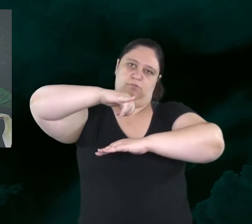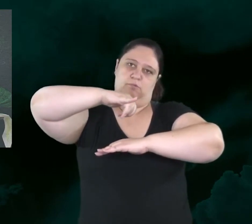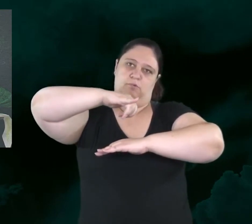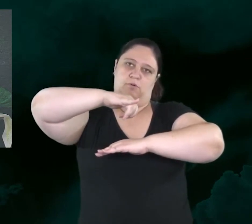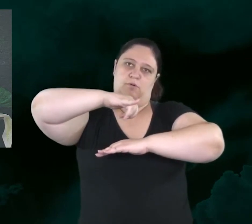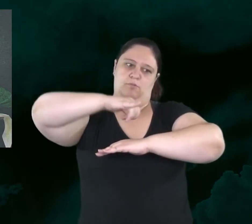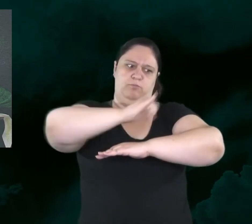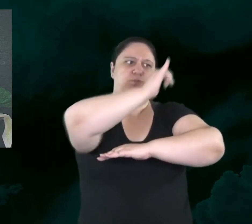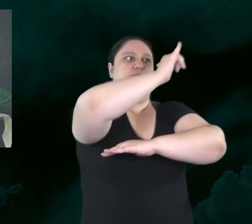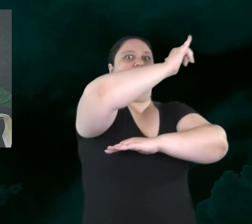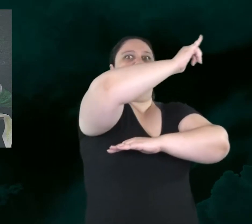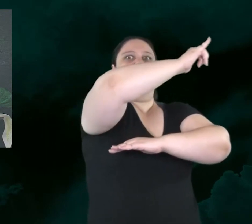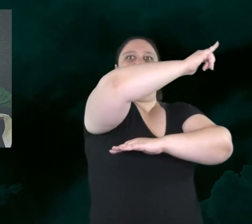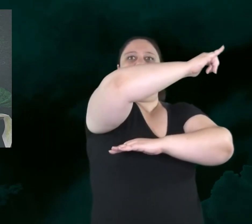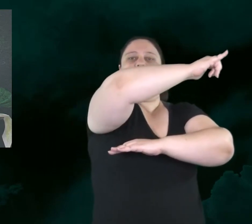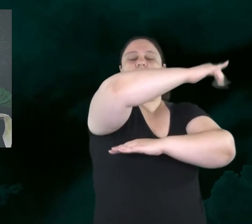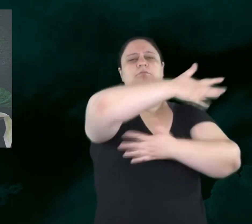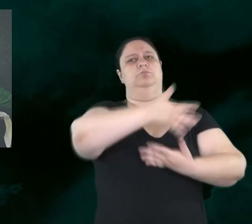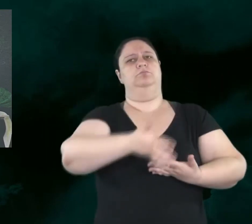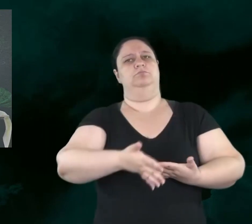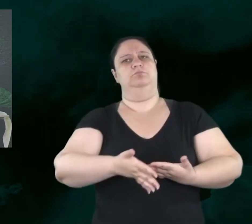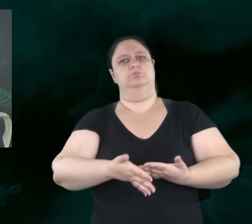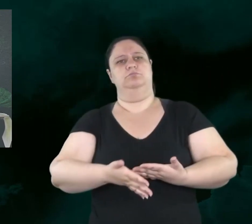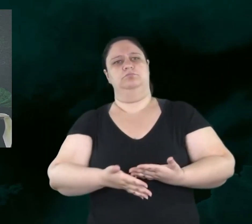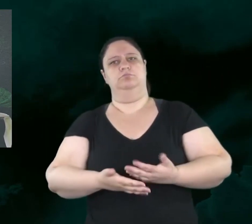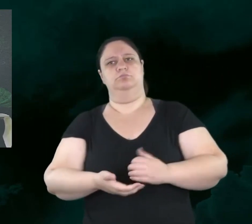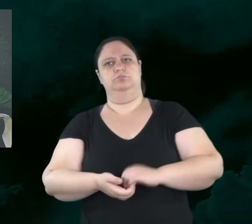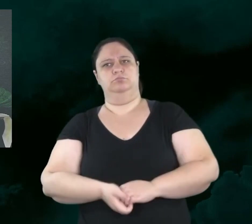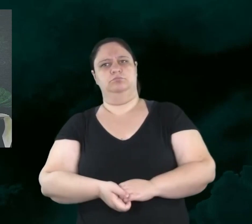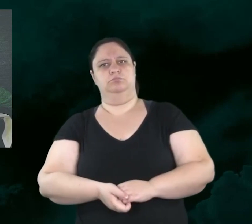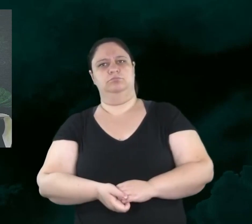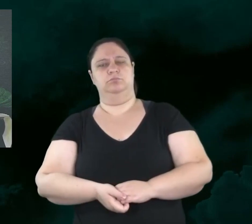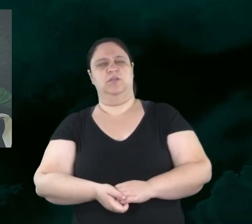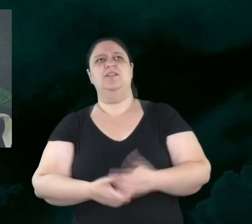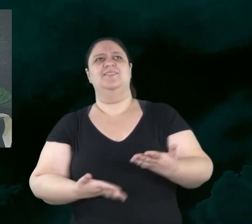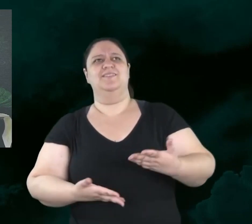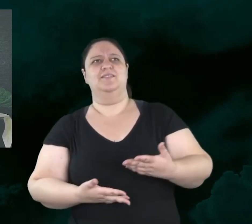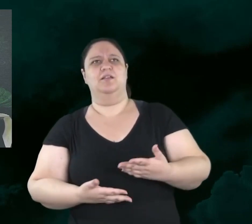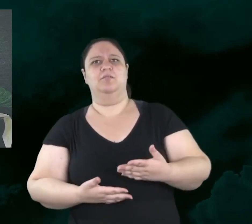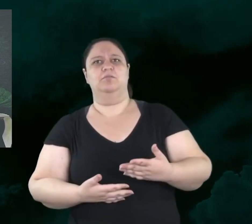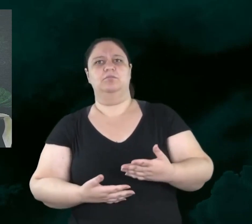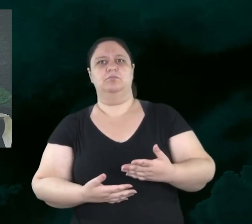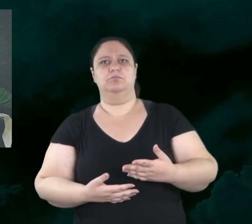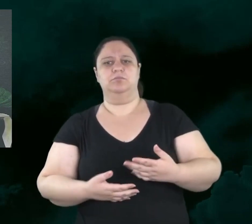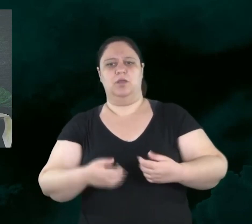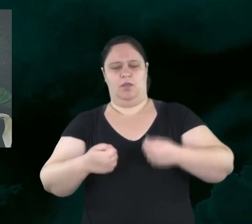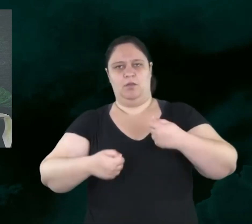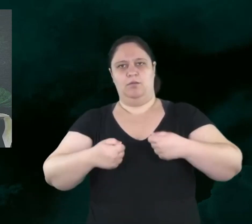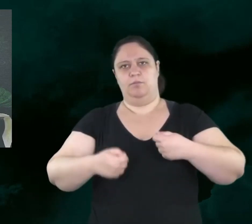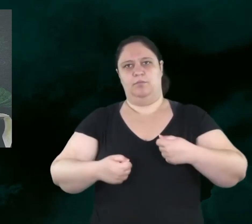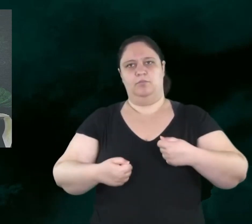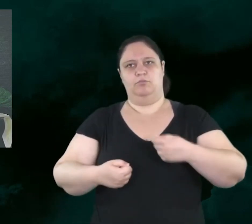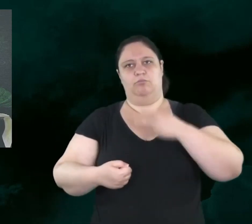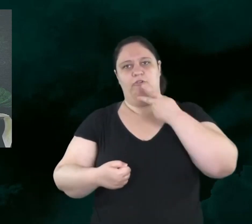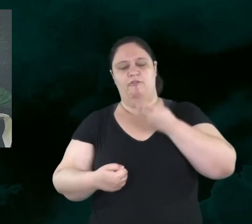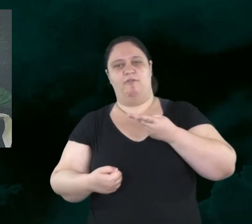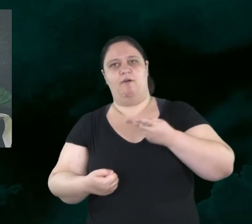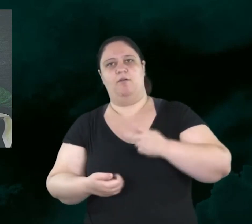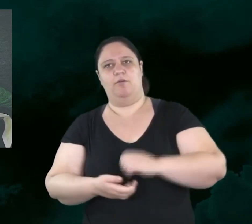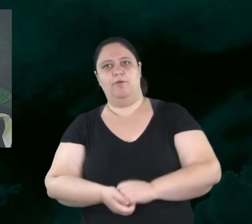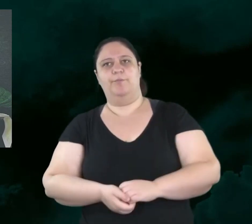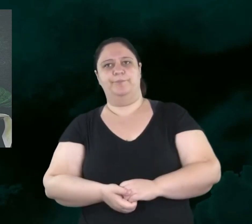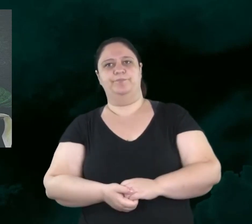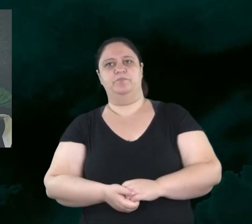repente arremeteu, subiu de novo. E aí o piloto informou, a gente nunca sabe com exatidão